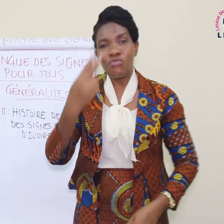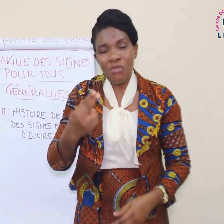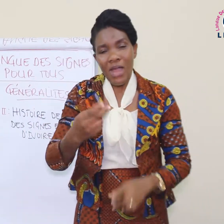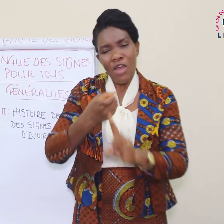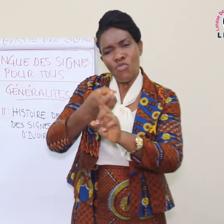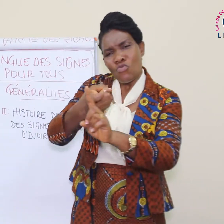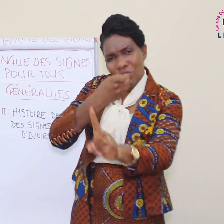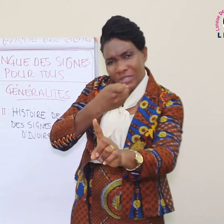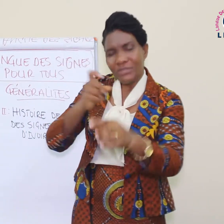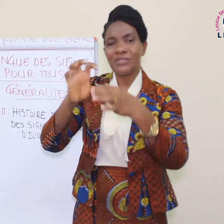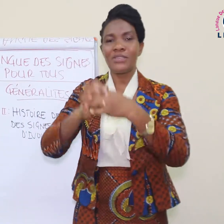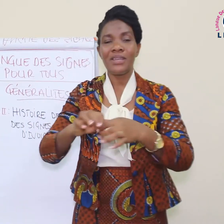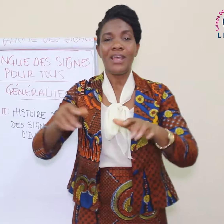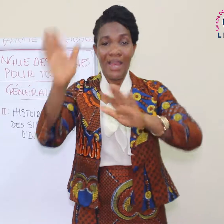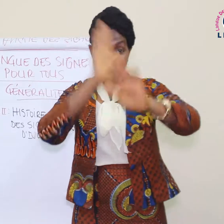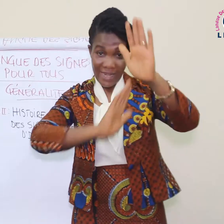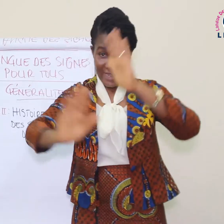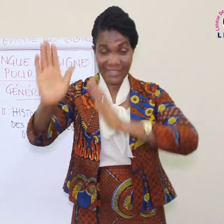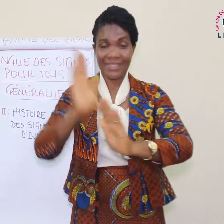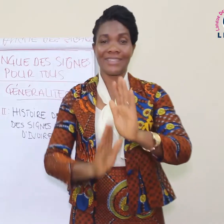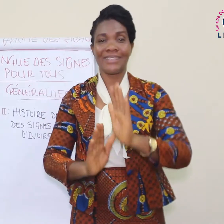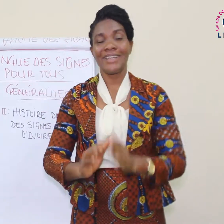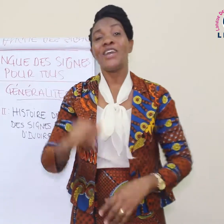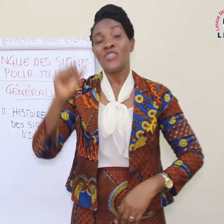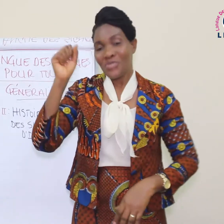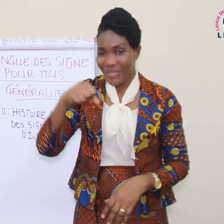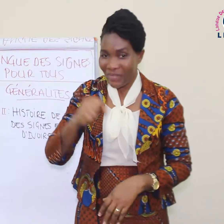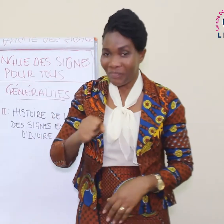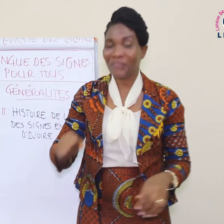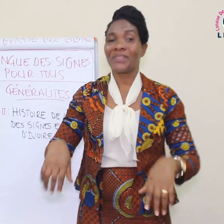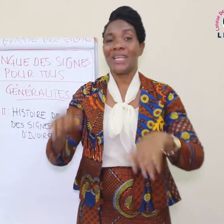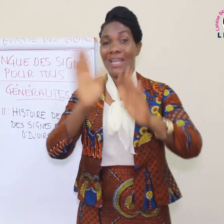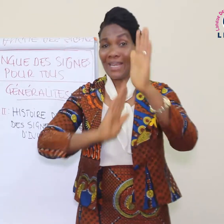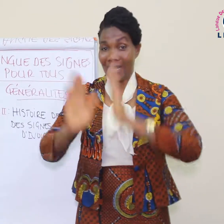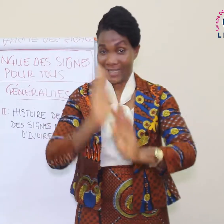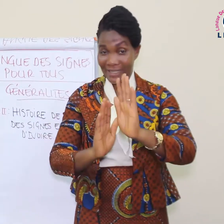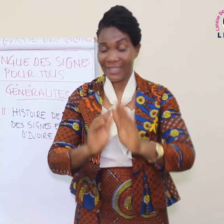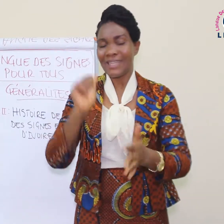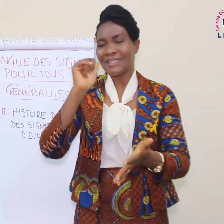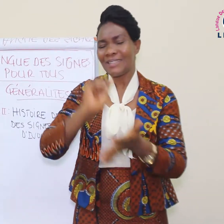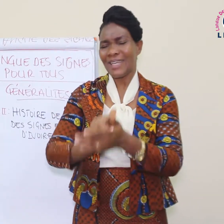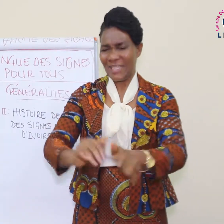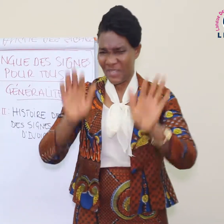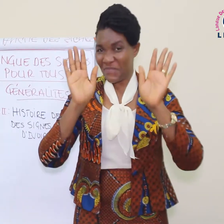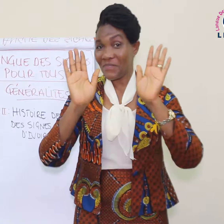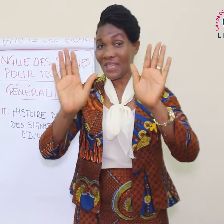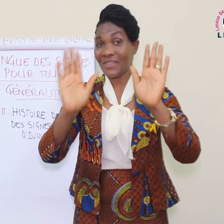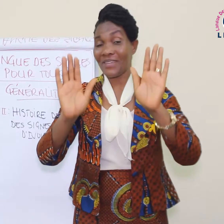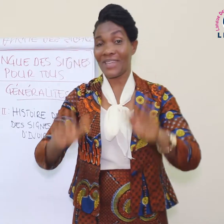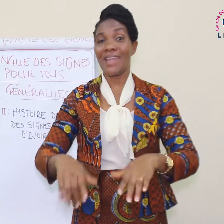signes. Ok? Et oui, la langue des signes, cette merveilleuse langue qui se parle avec